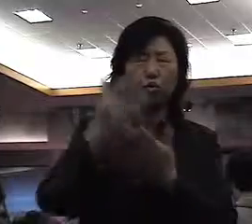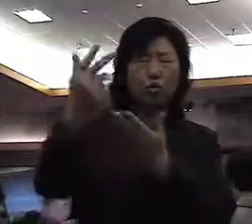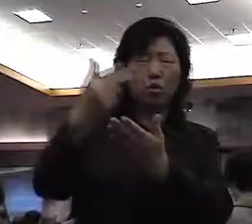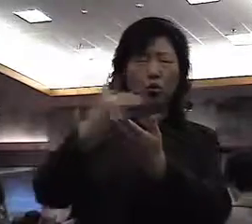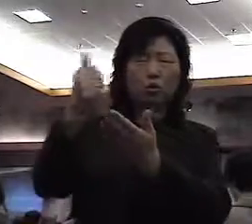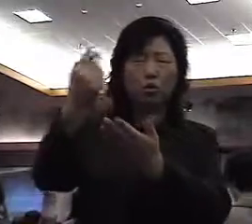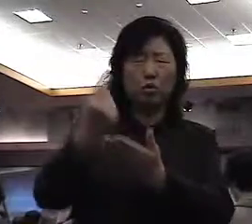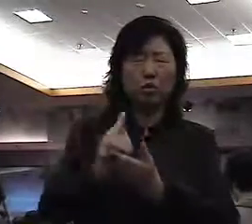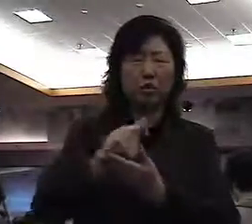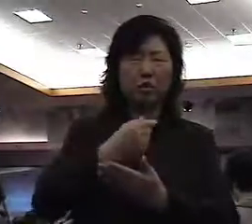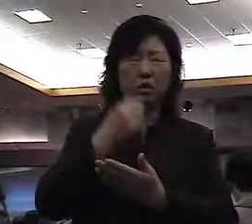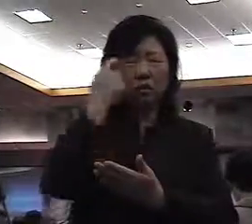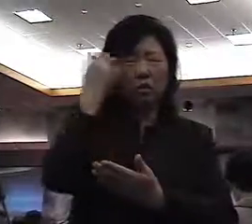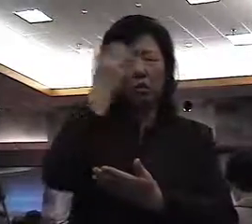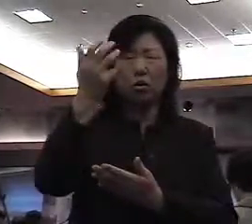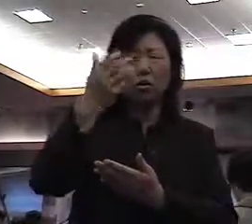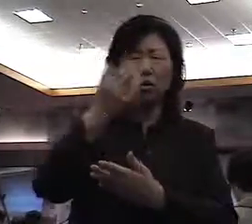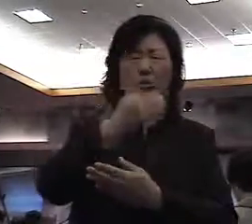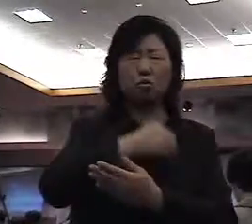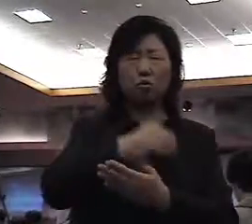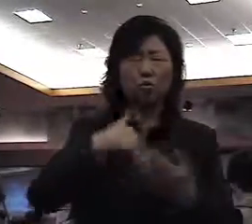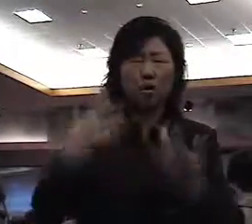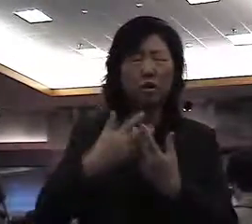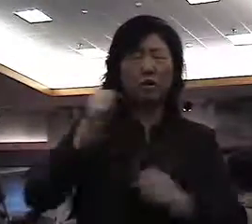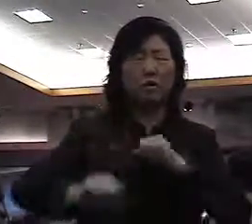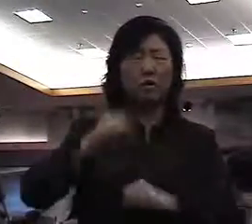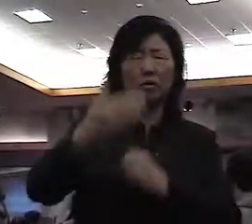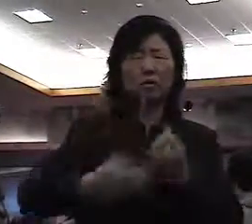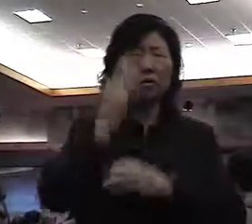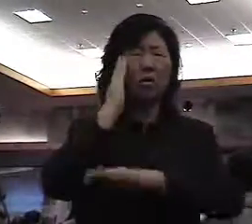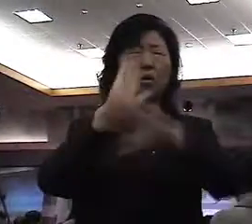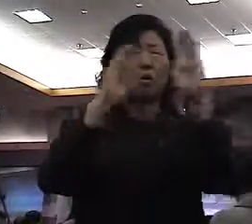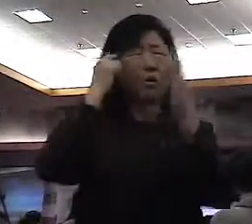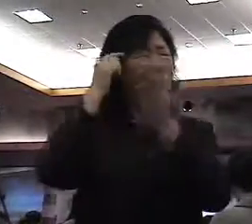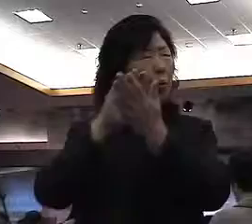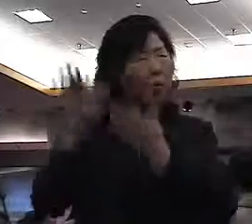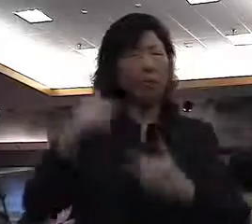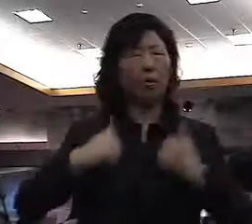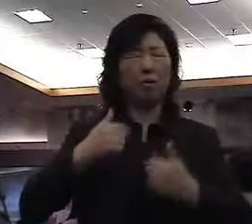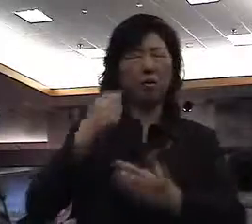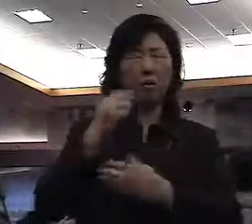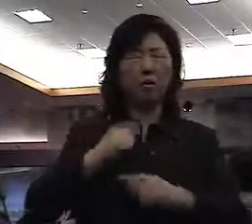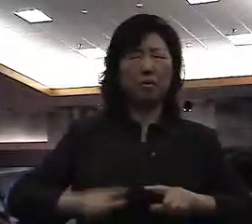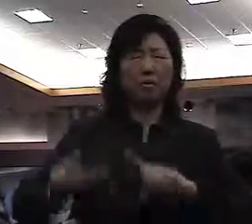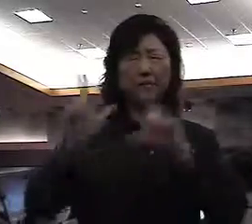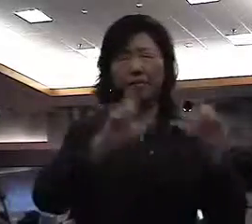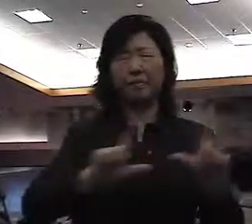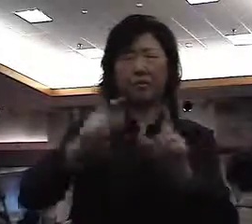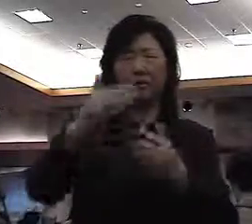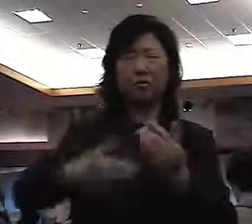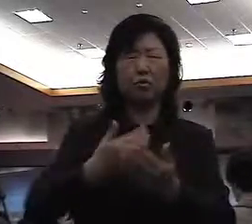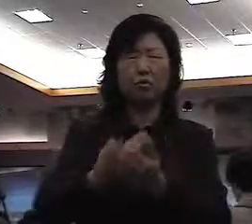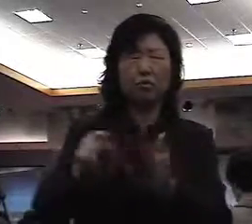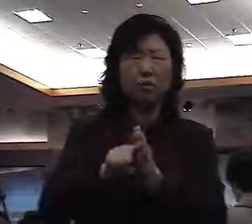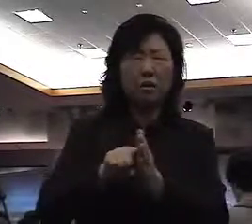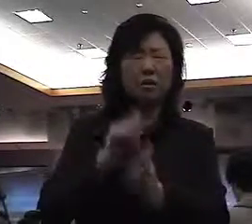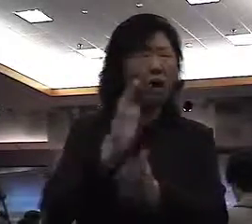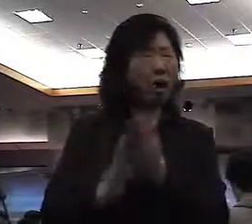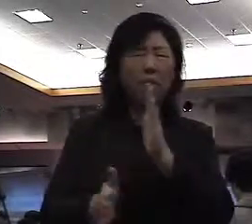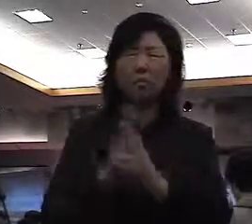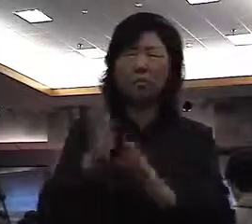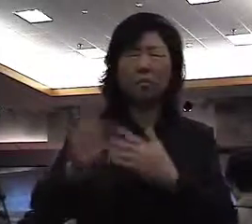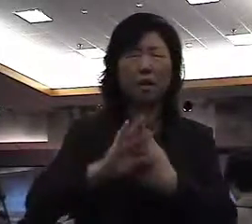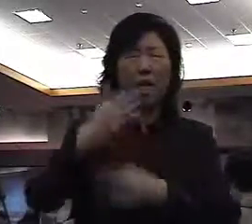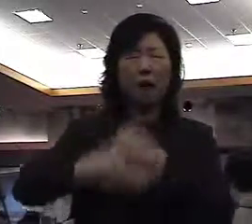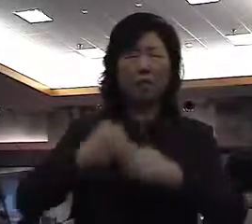충만한 역사를 통해서 하늘의 평화와 기쁨을 누리게 하여 주시옵소서. 믿음이 없이는 하나님을 기쁘시게 할 수